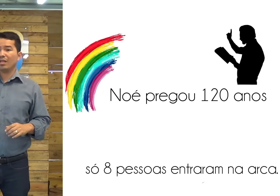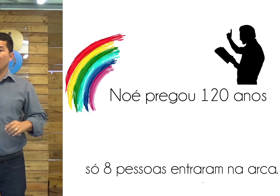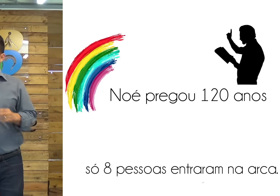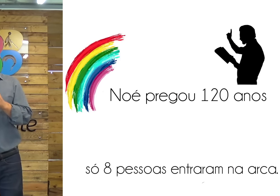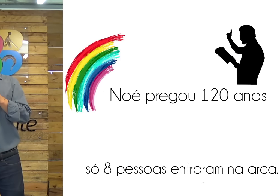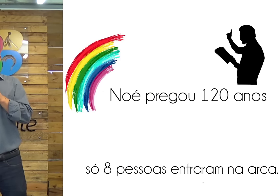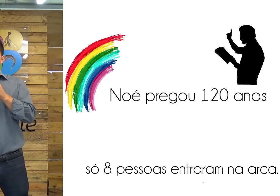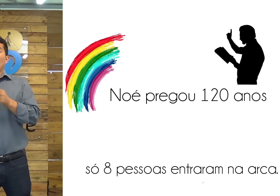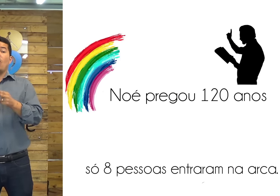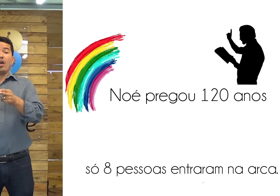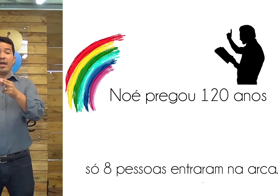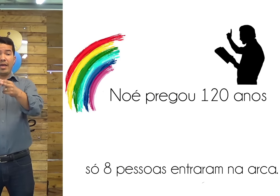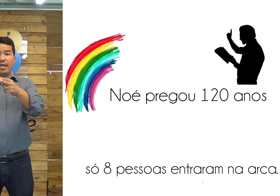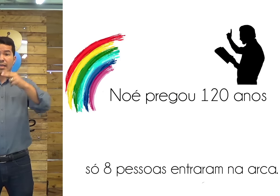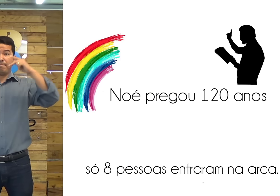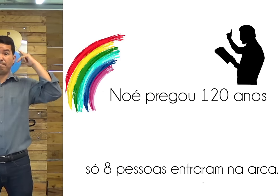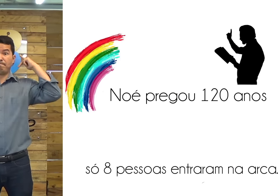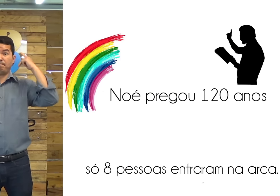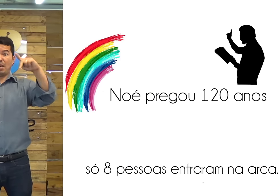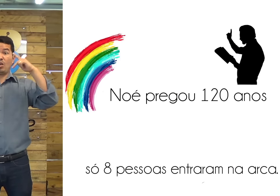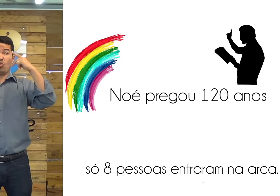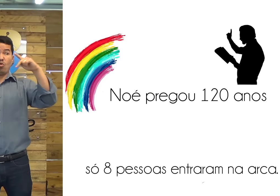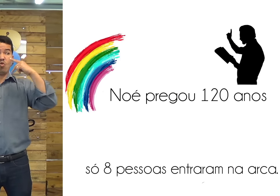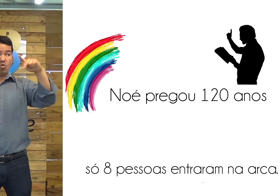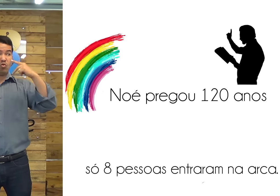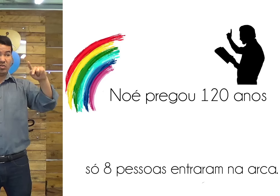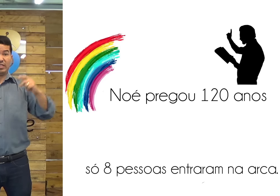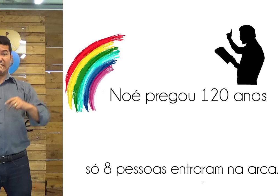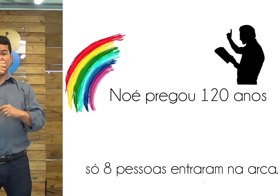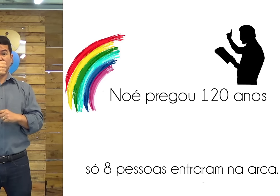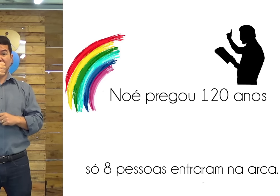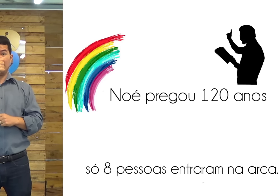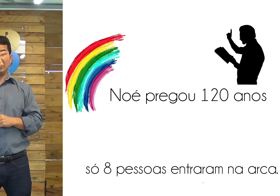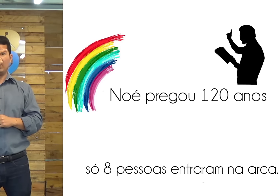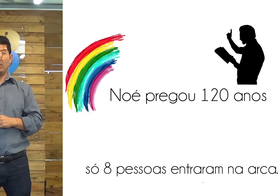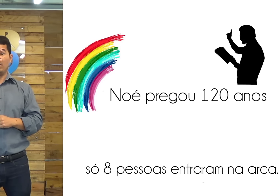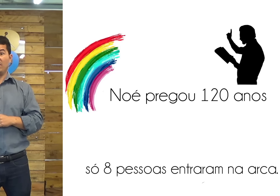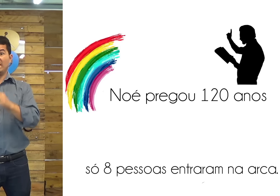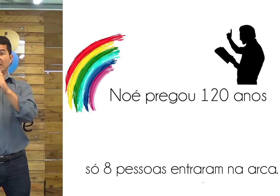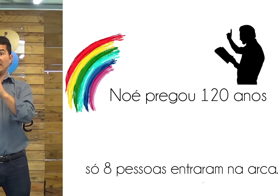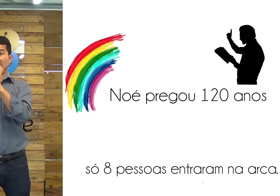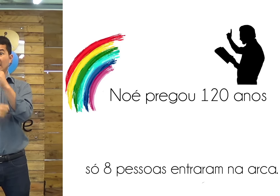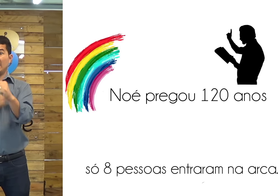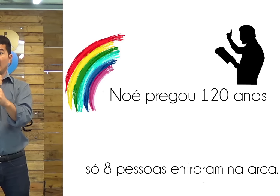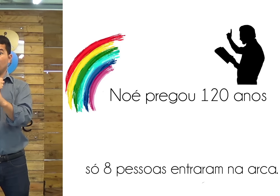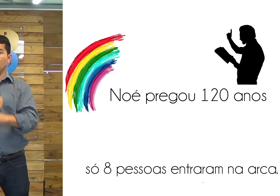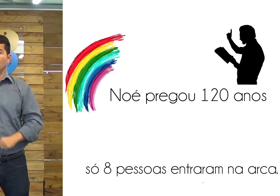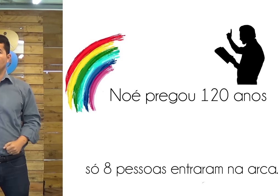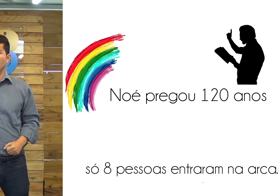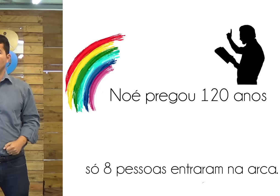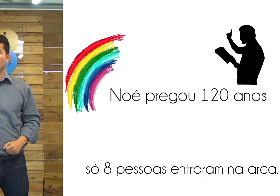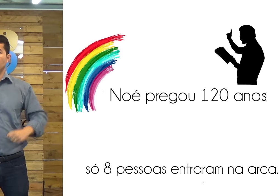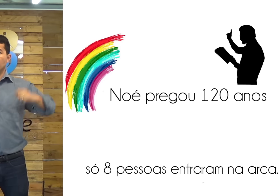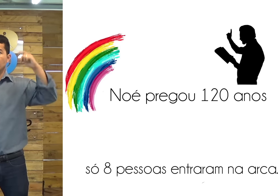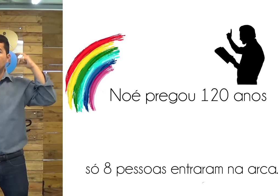vocês então Noé ele pregou durante 120